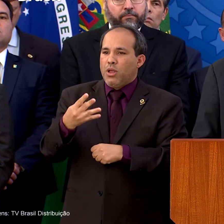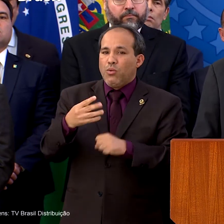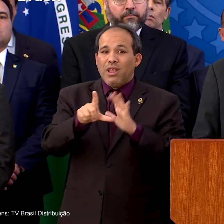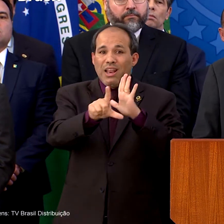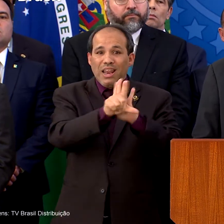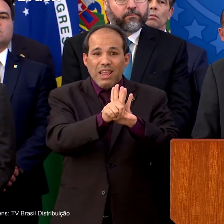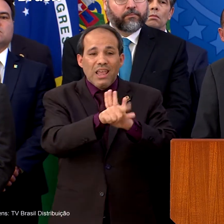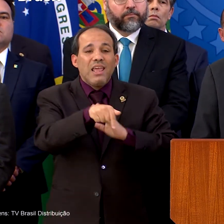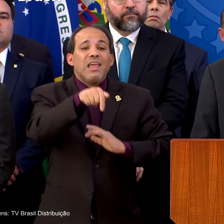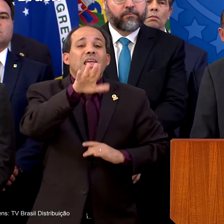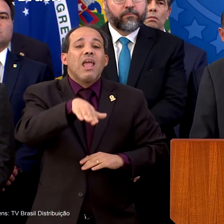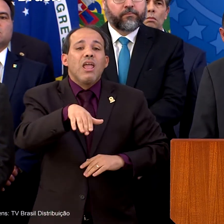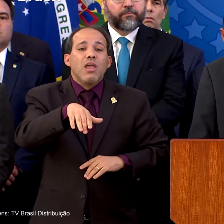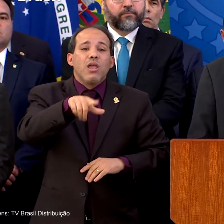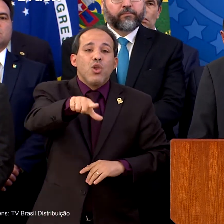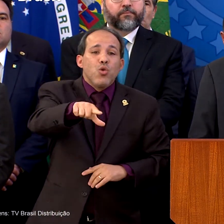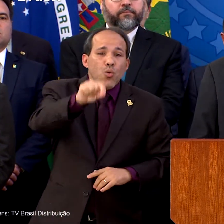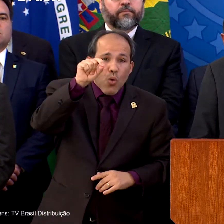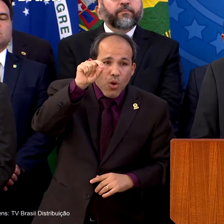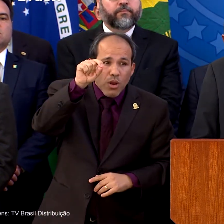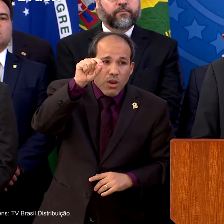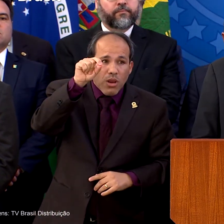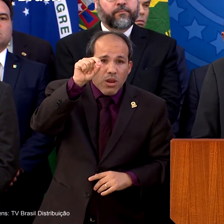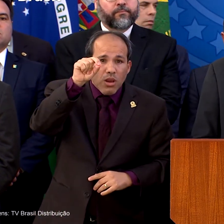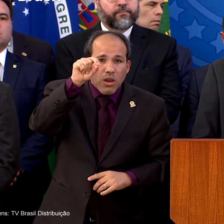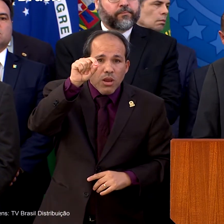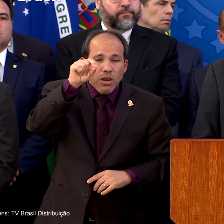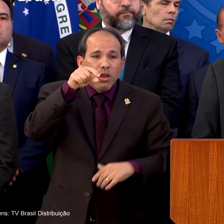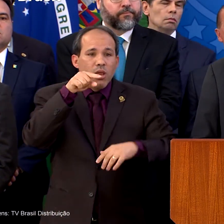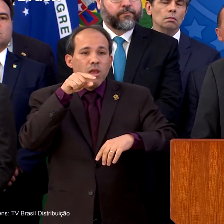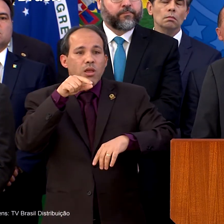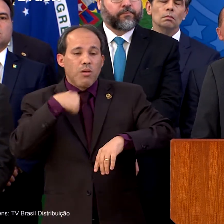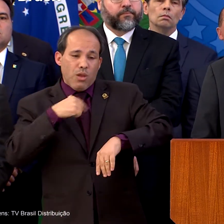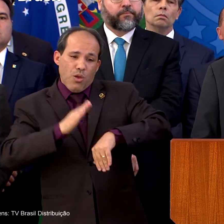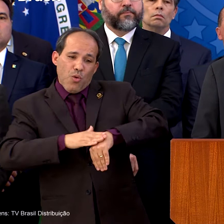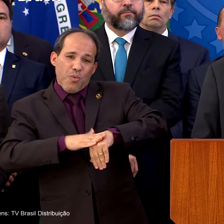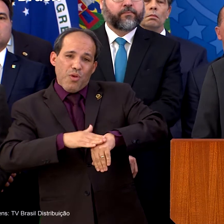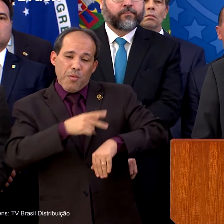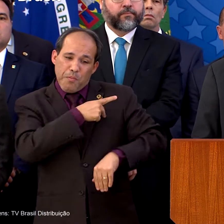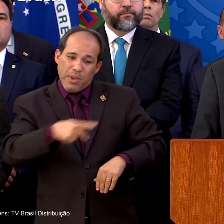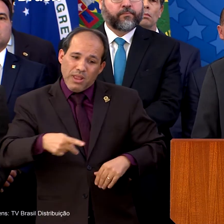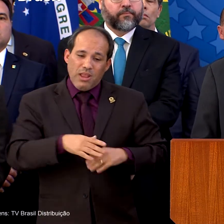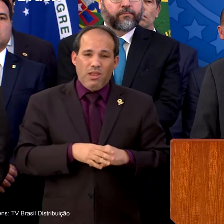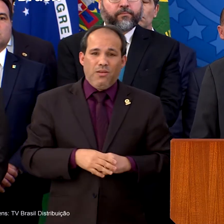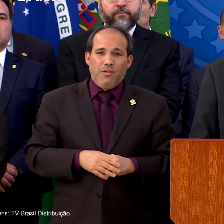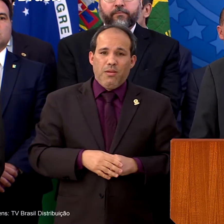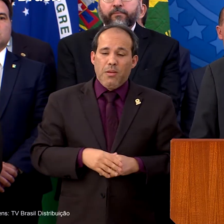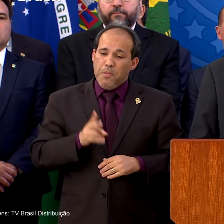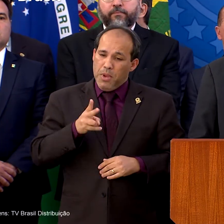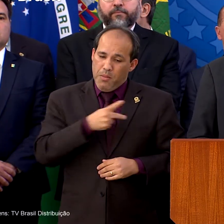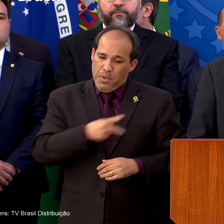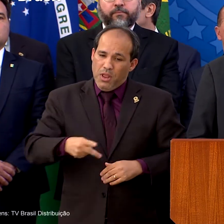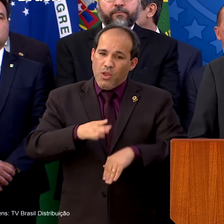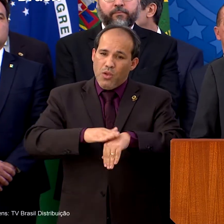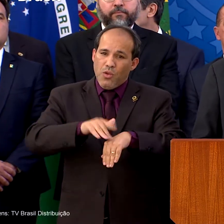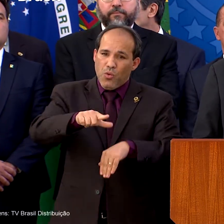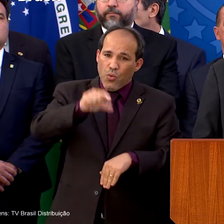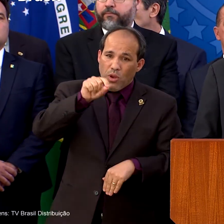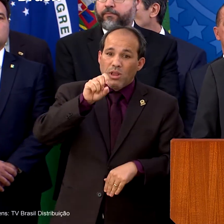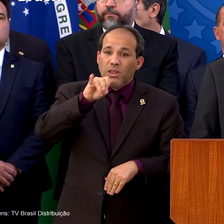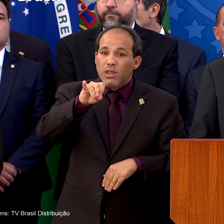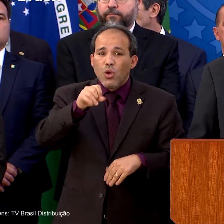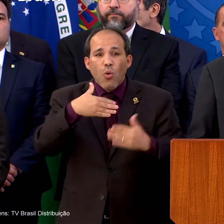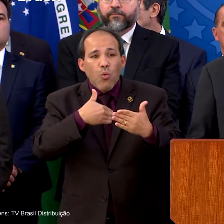minha é prerrogativa minha oi e o dia que eu tiver que submeter a qualquer um